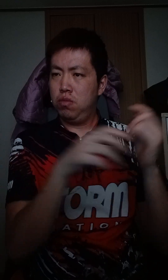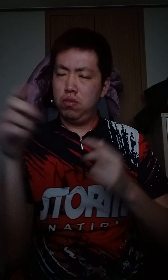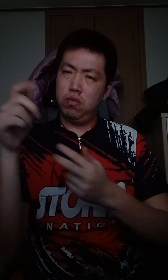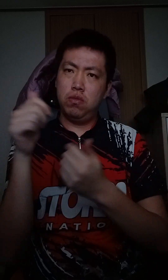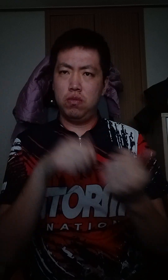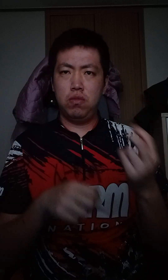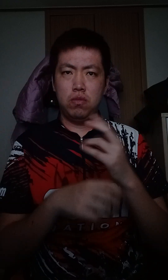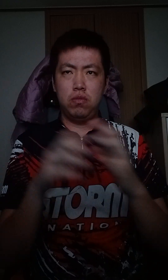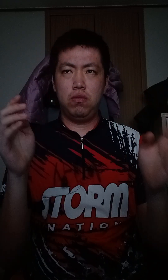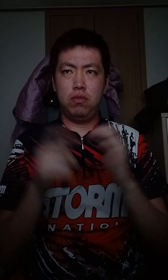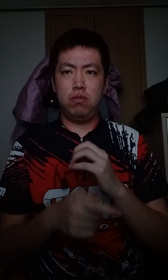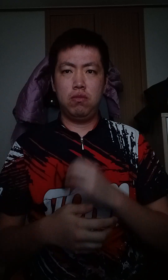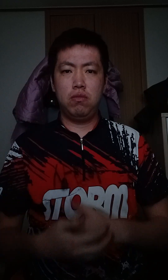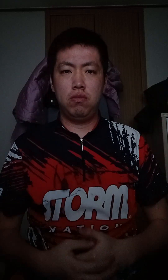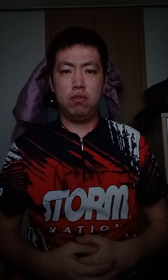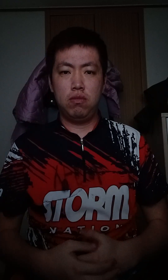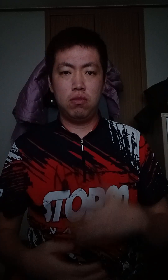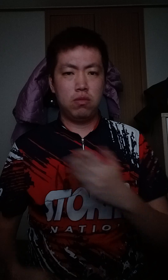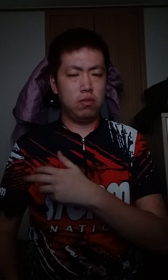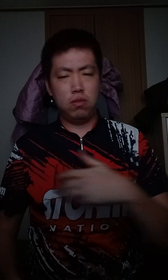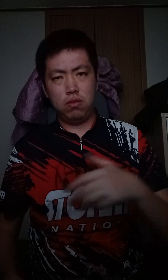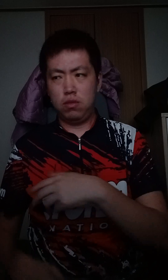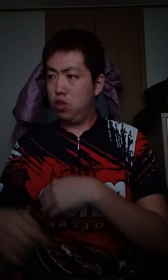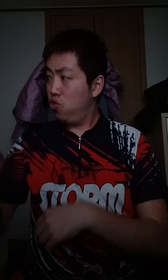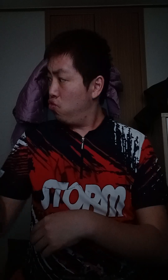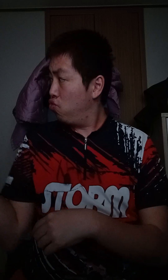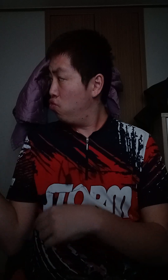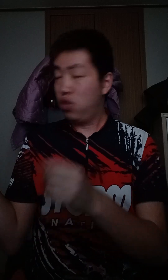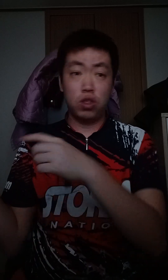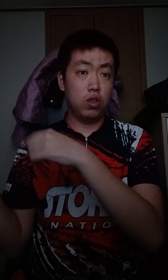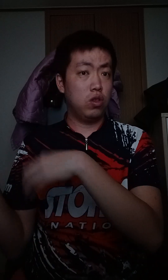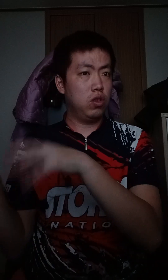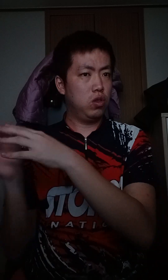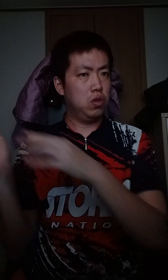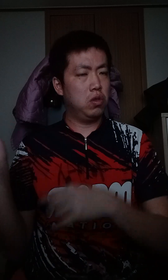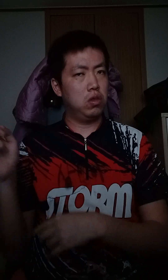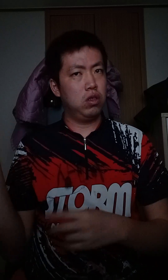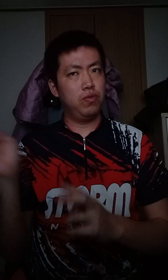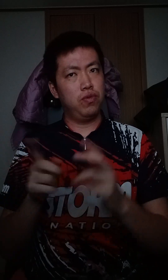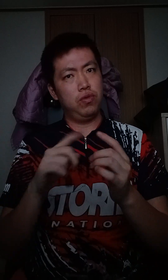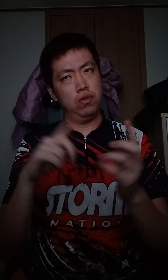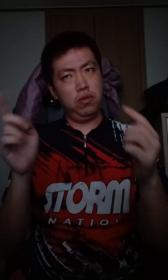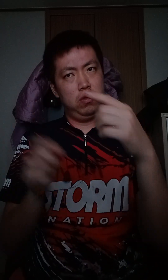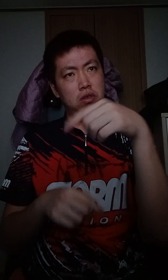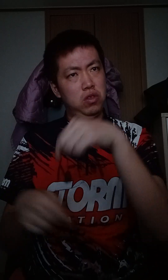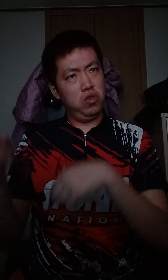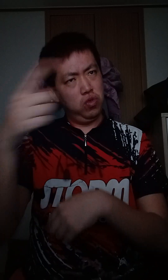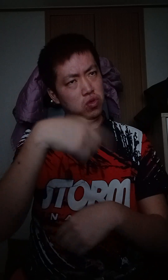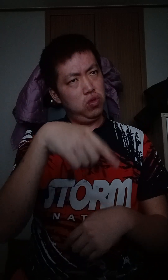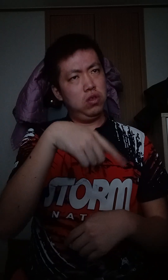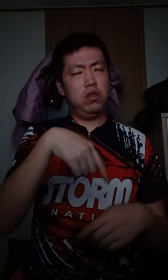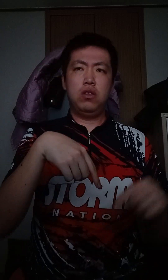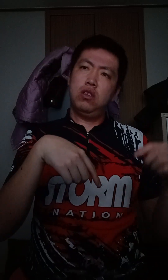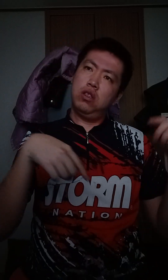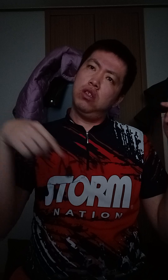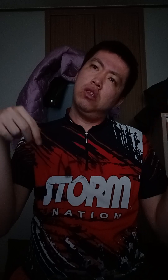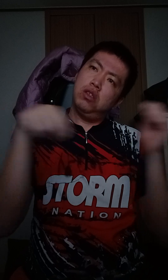옮겨졌습니다. 경찰은 통근버스가 우회전하다 중앙선을 넘어서면서 우측 도로에서 좌회전하던 차들과 사고가 난 것으로 보고